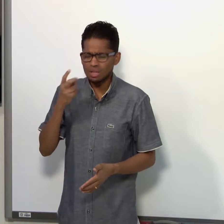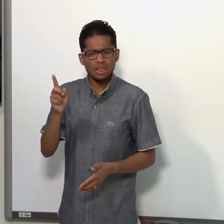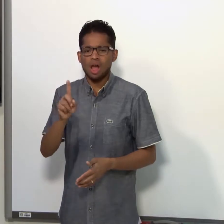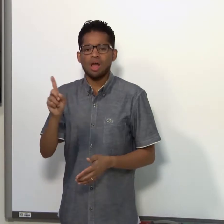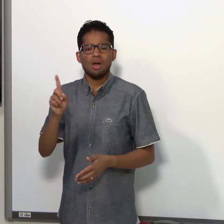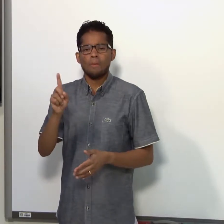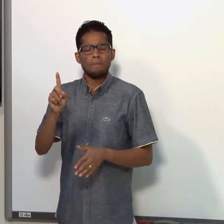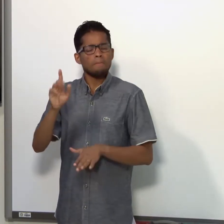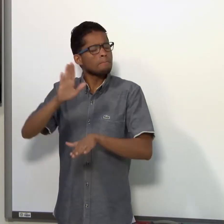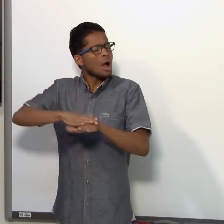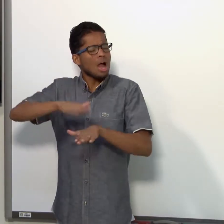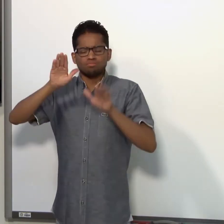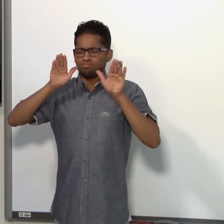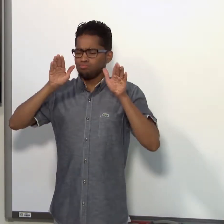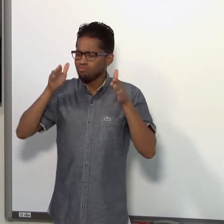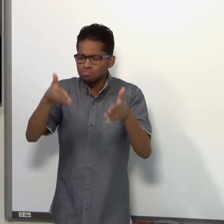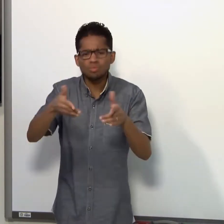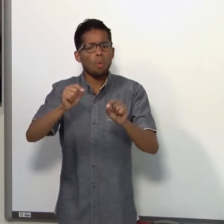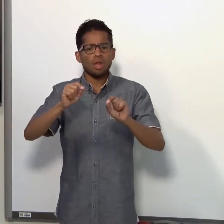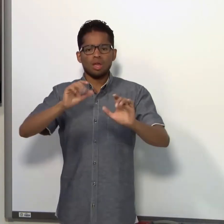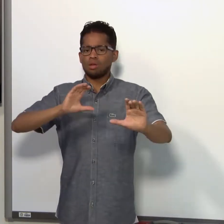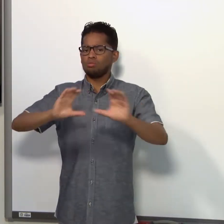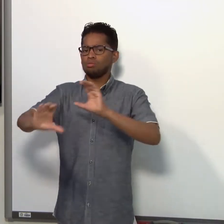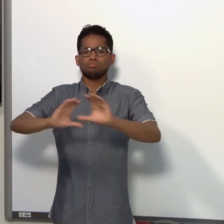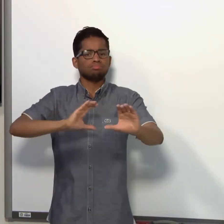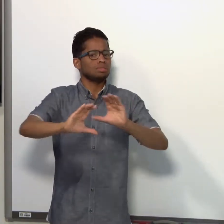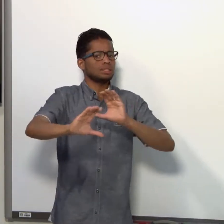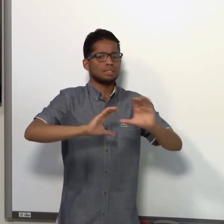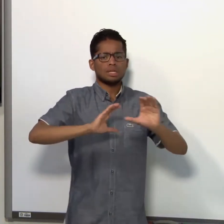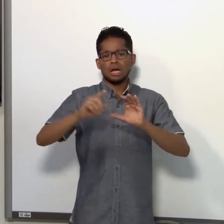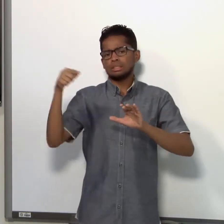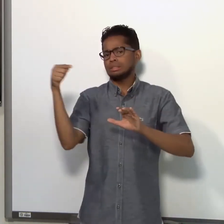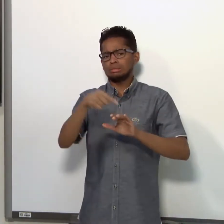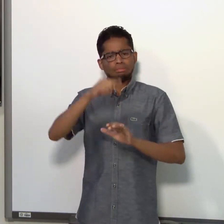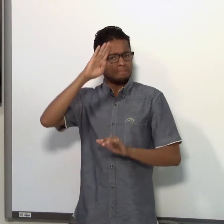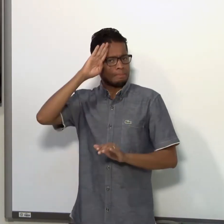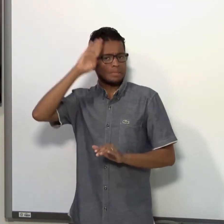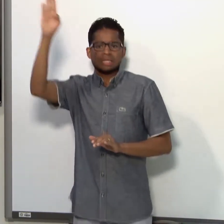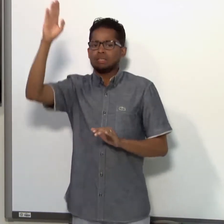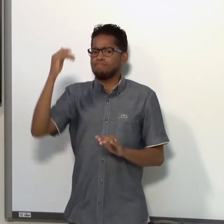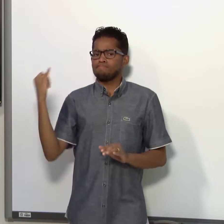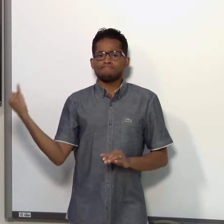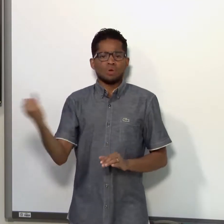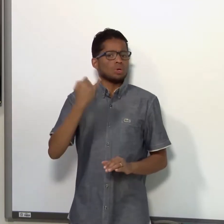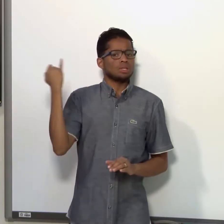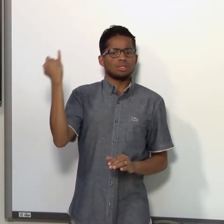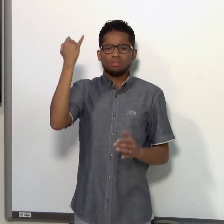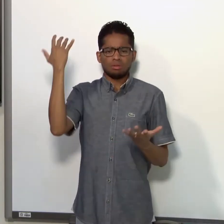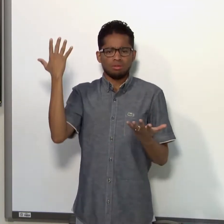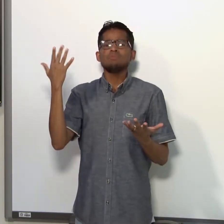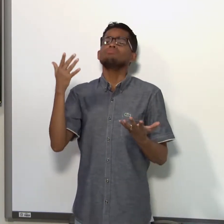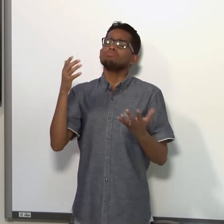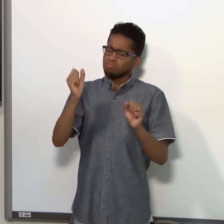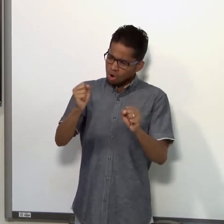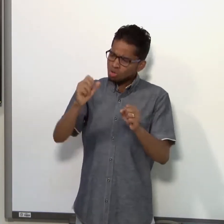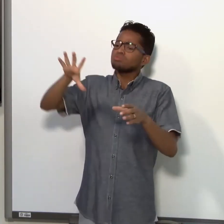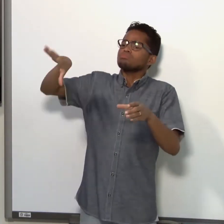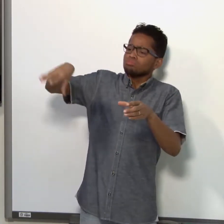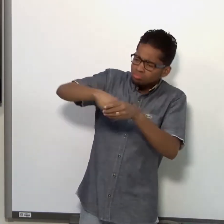total, o foco não é só na oralização. O foco é comunicar. O principal, mais importante,